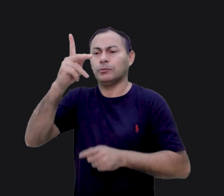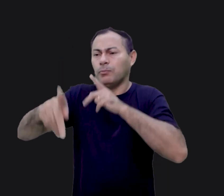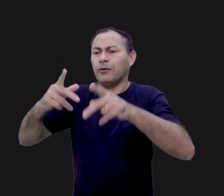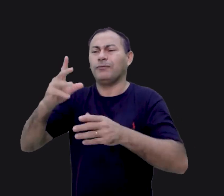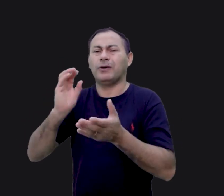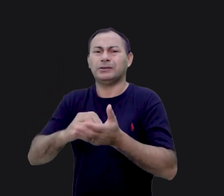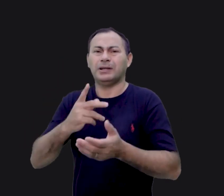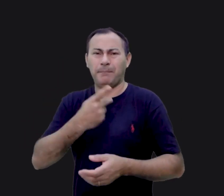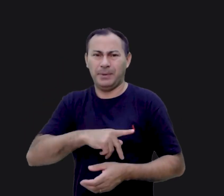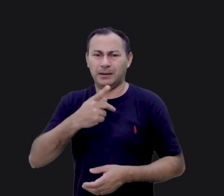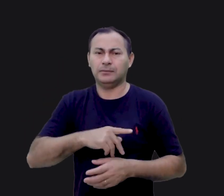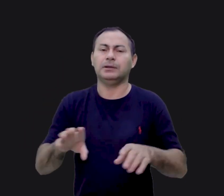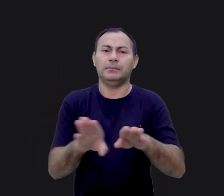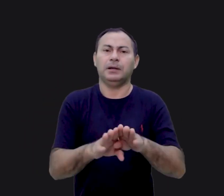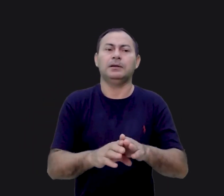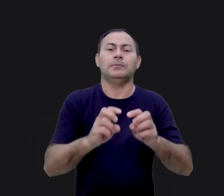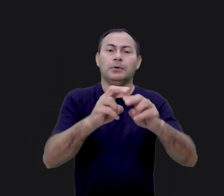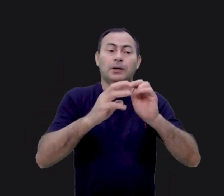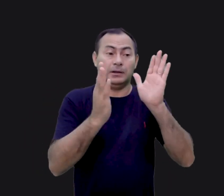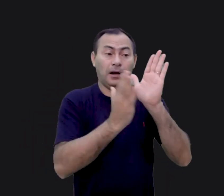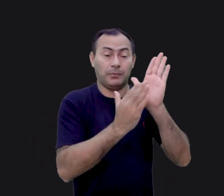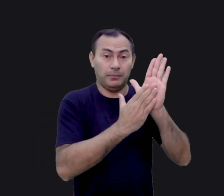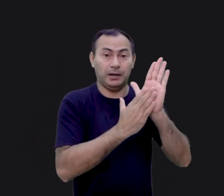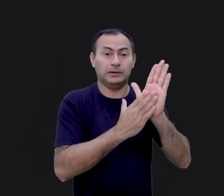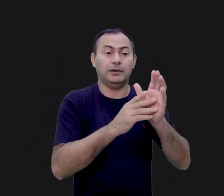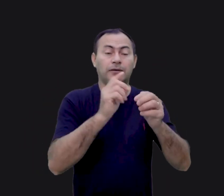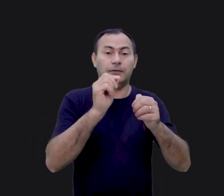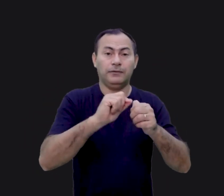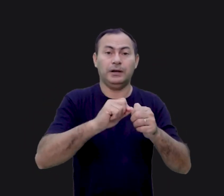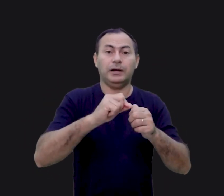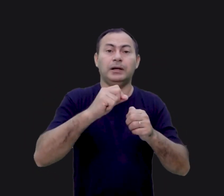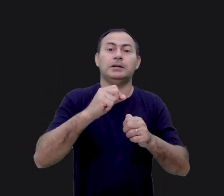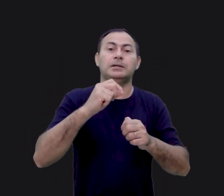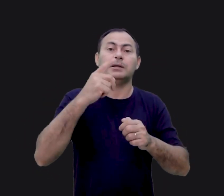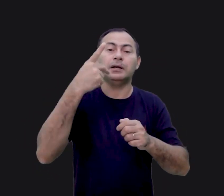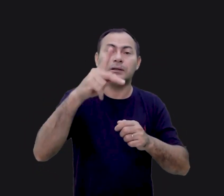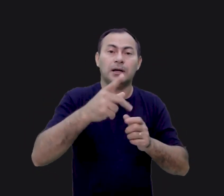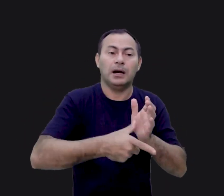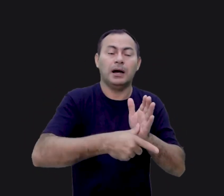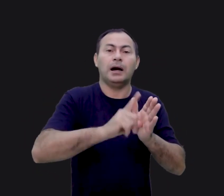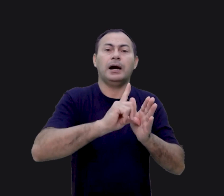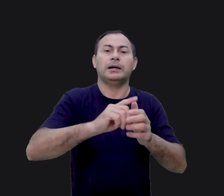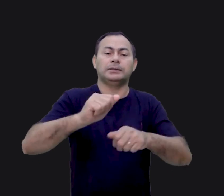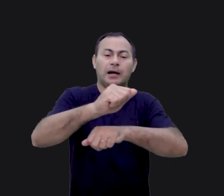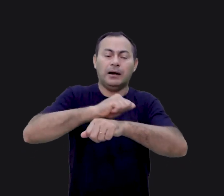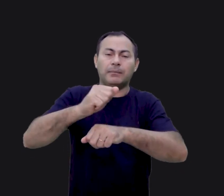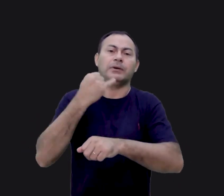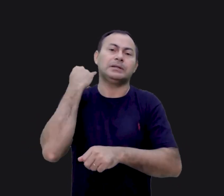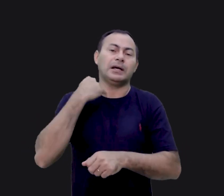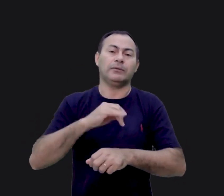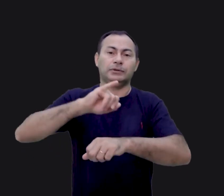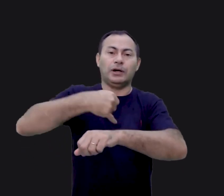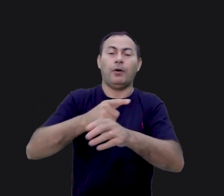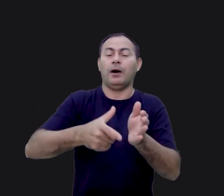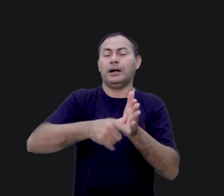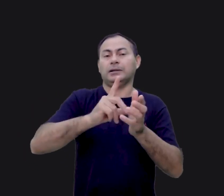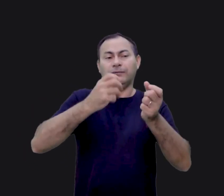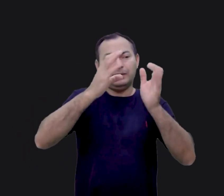e por causa da promessa que fez aos seus antes de Isaac Jacó